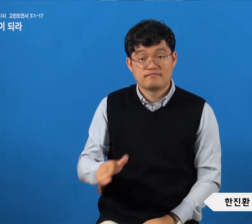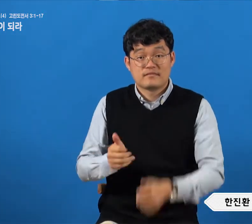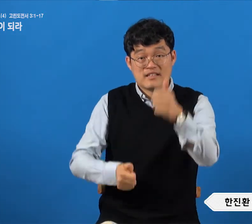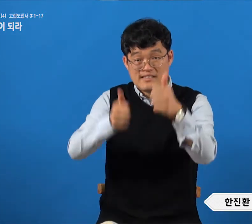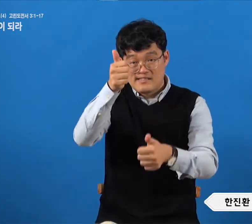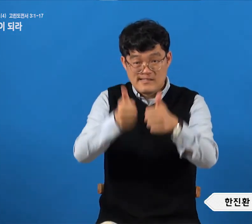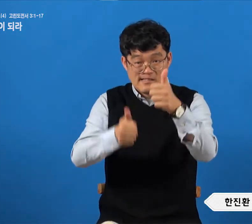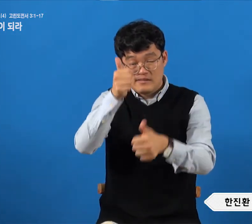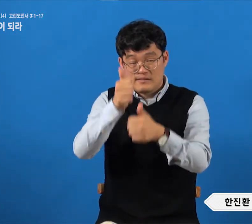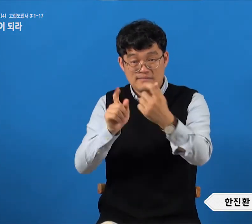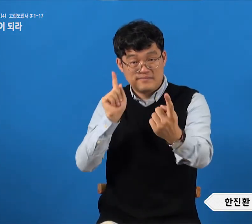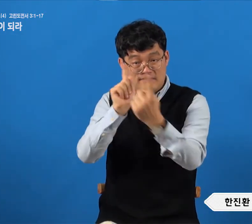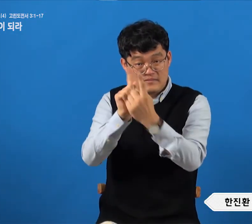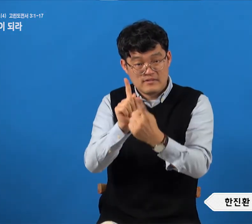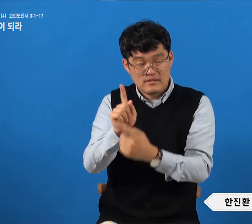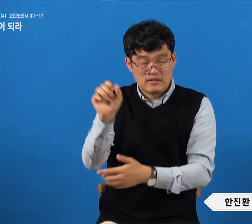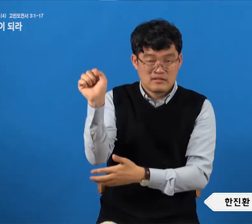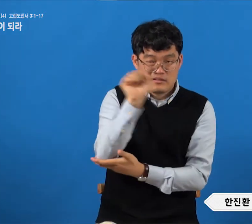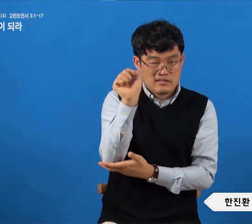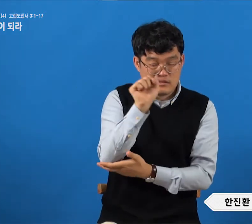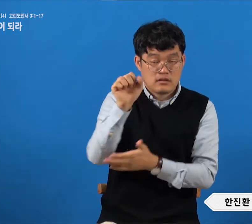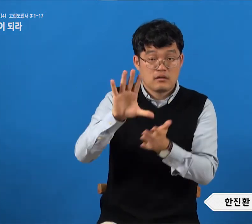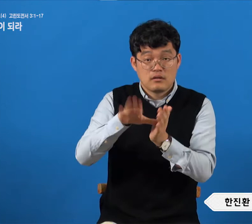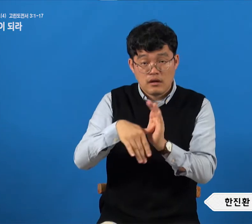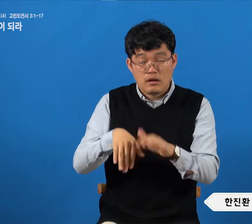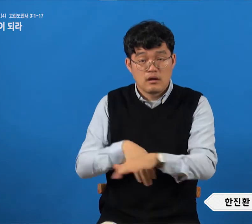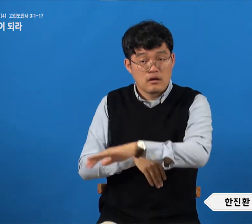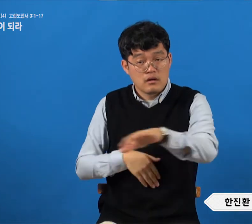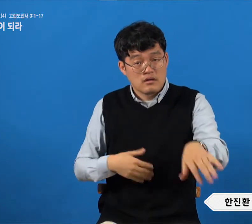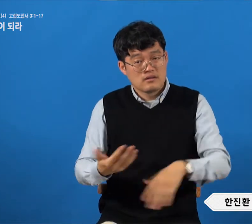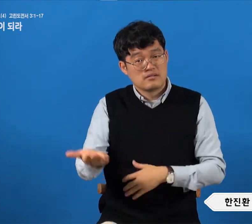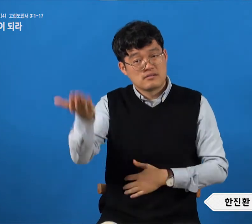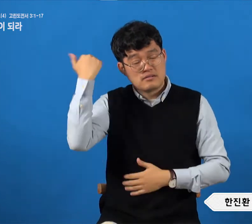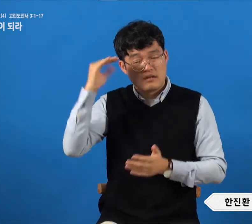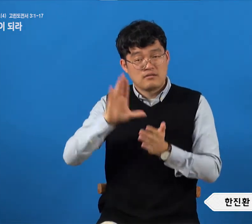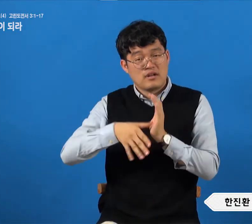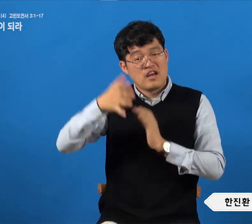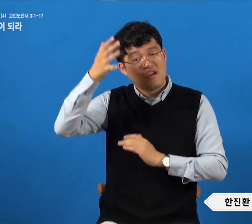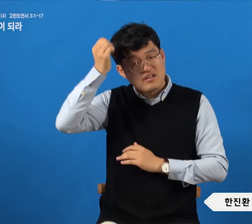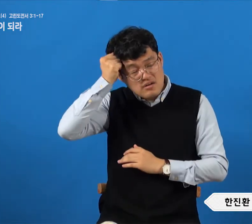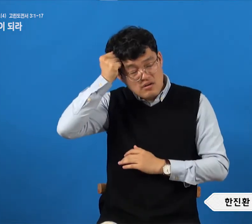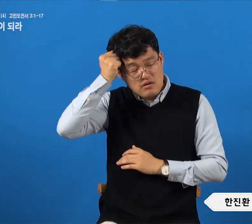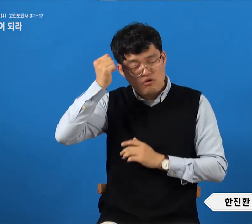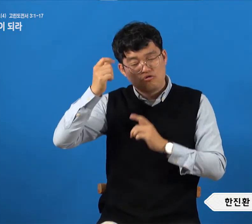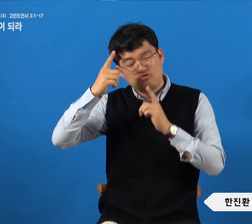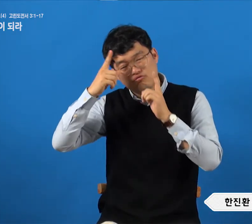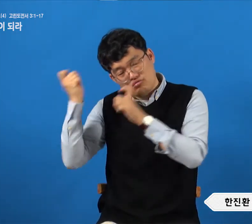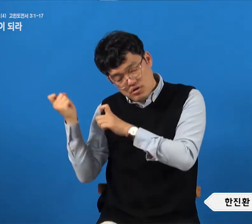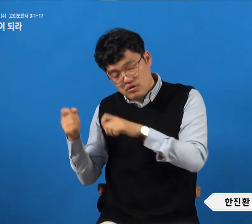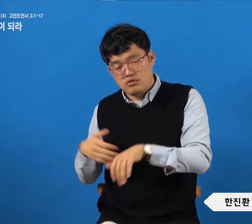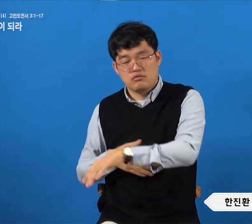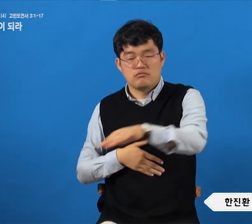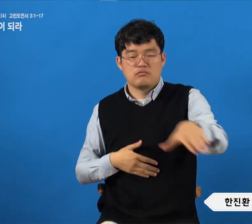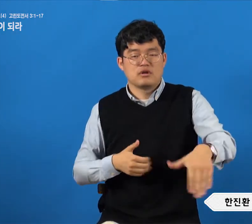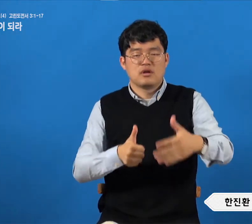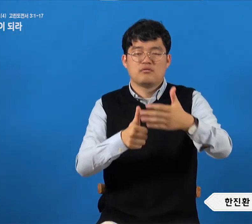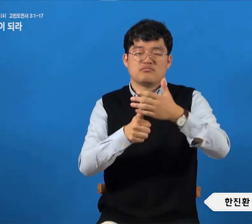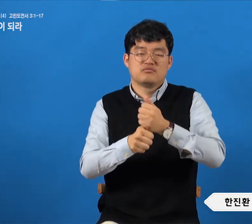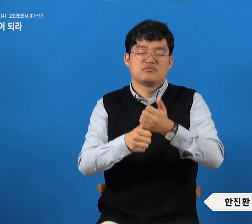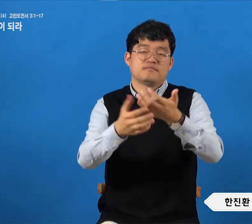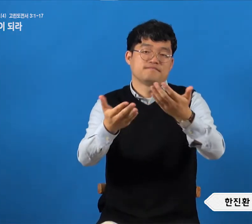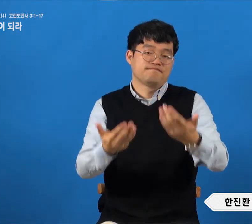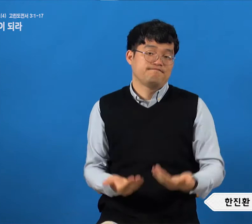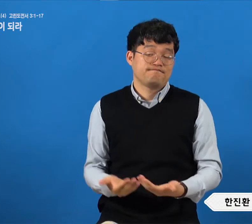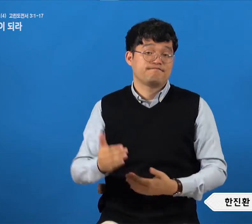우리가 시험을 당해서 흔들릴 때에 지난날의 그 기억들, 그 추억들이 우리를